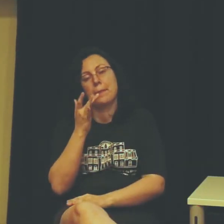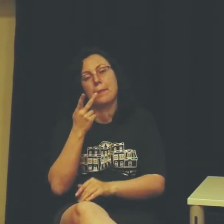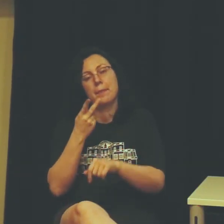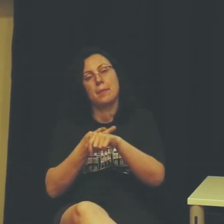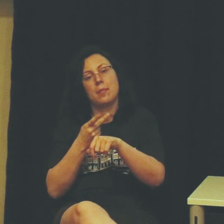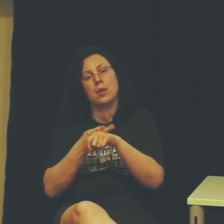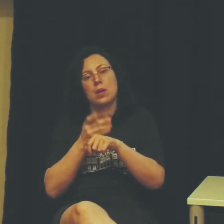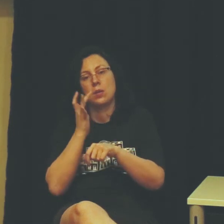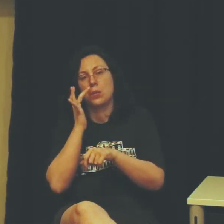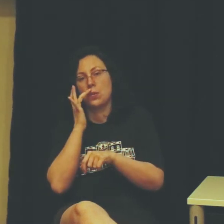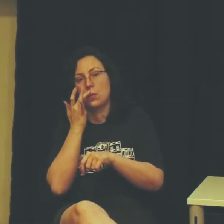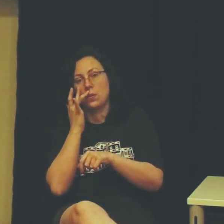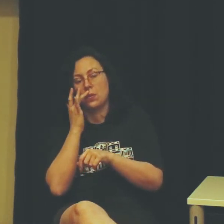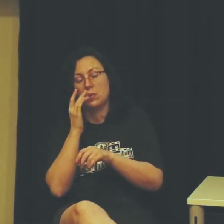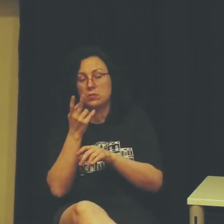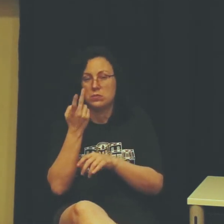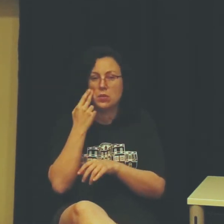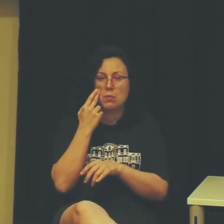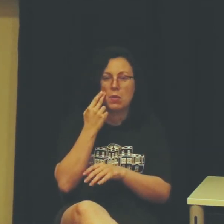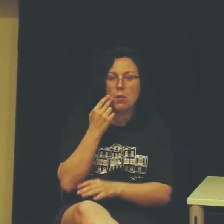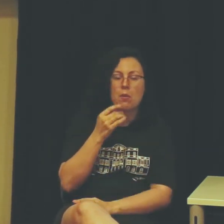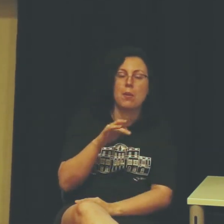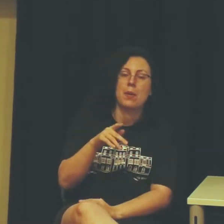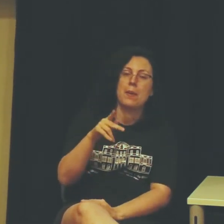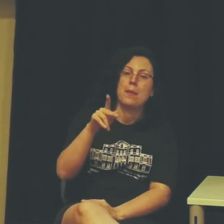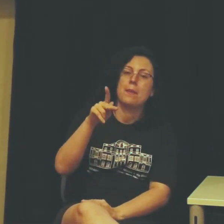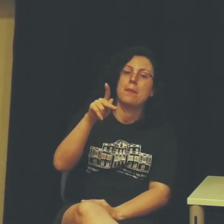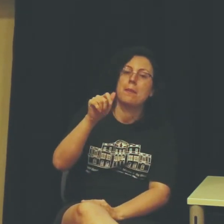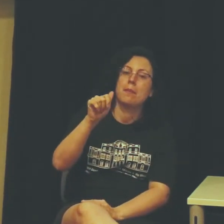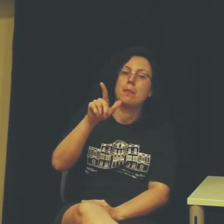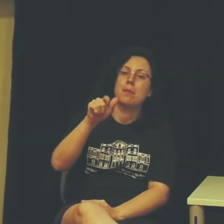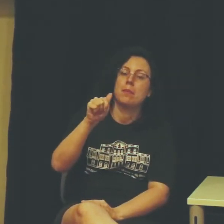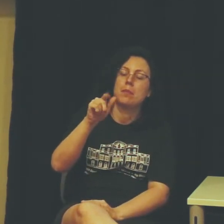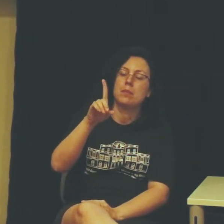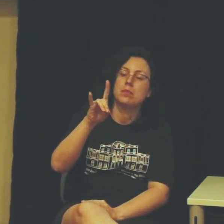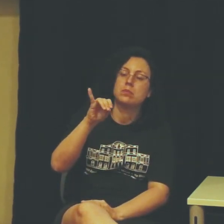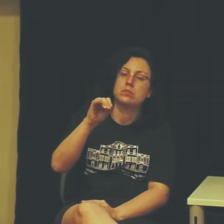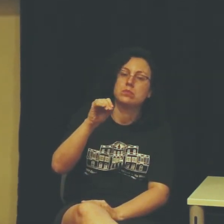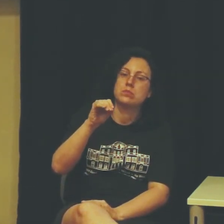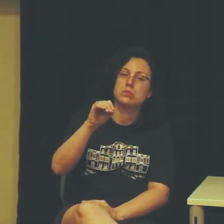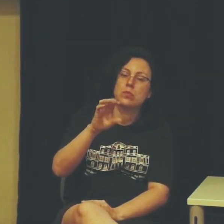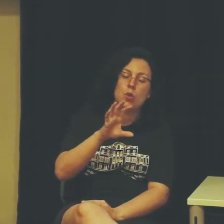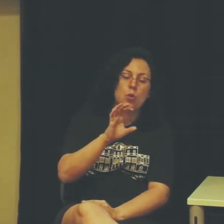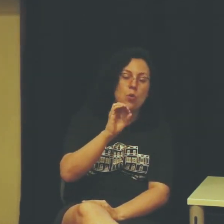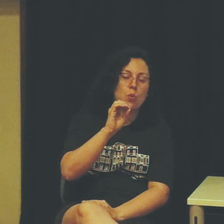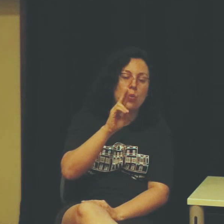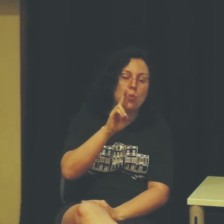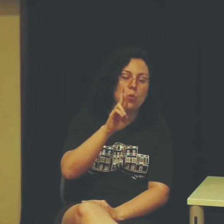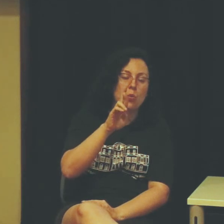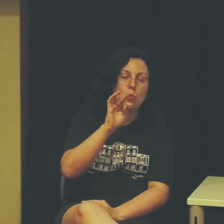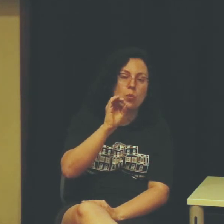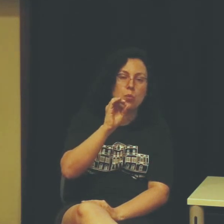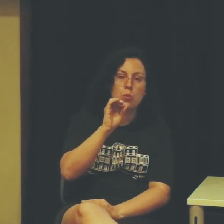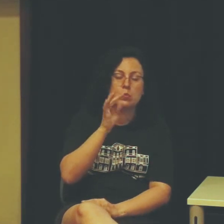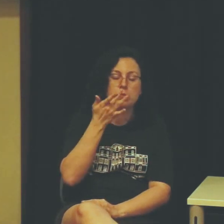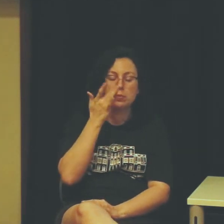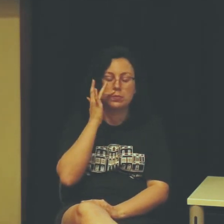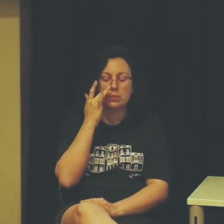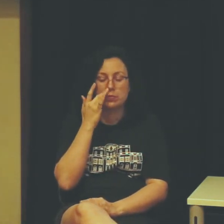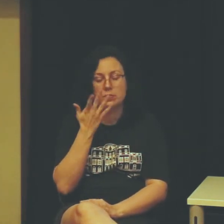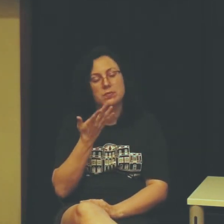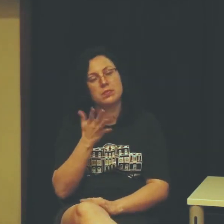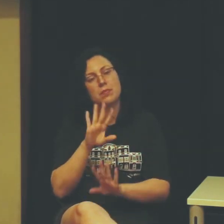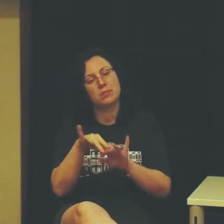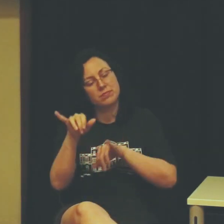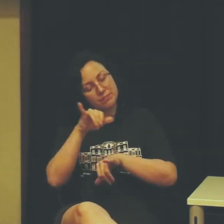tenha achado paládio e ouro. Só que na época eles não traziam consigo conhecimentos químicos para fazer essa separação dos